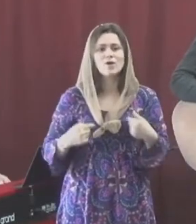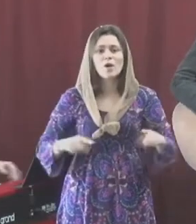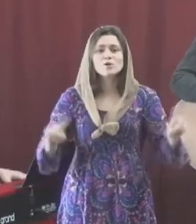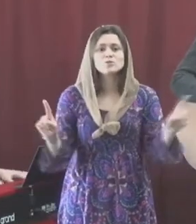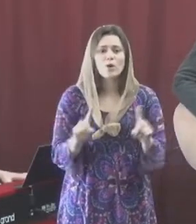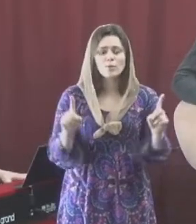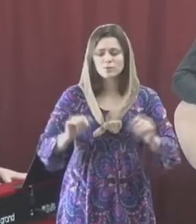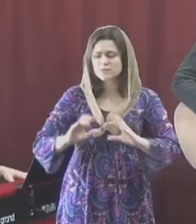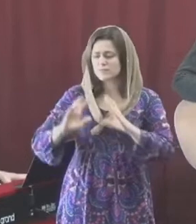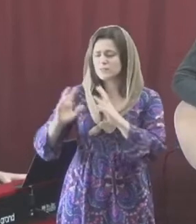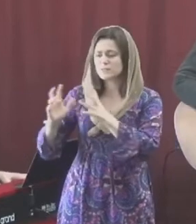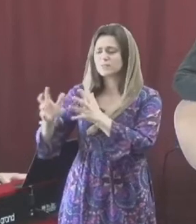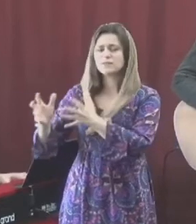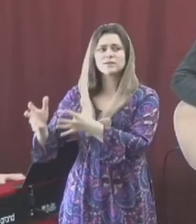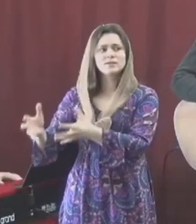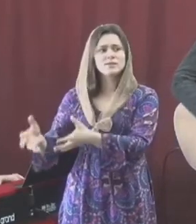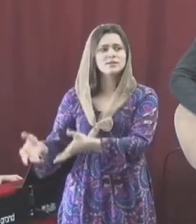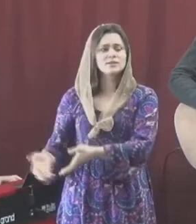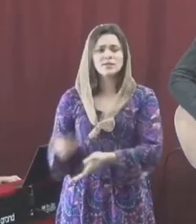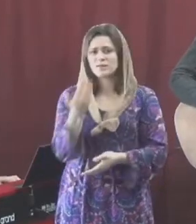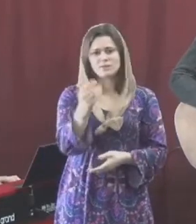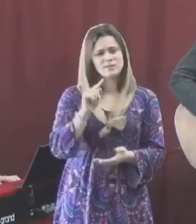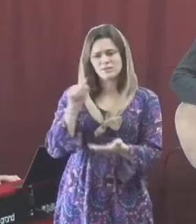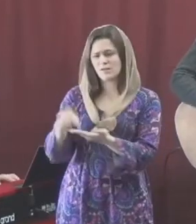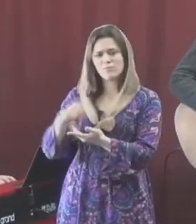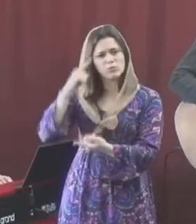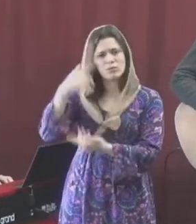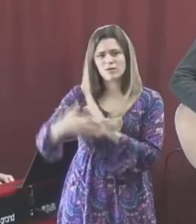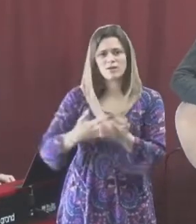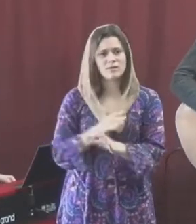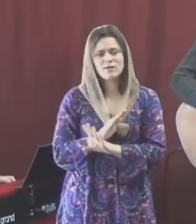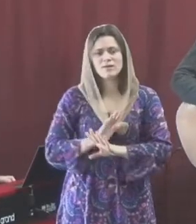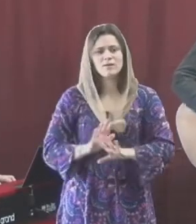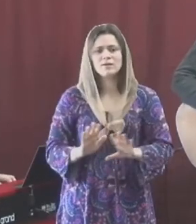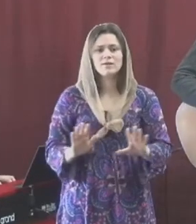страждав, щоб у світі ти не